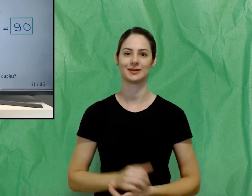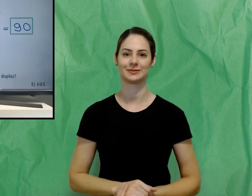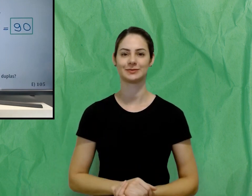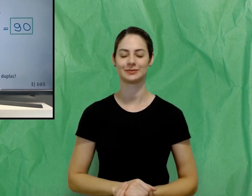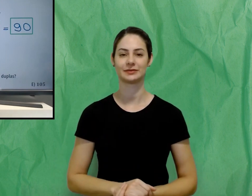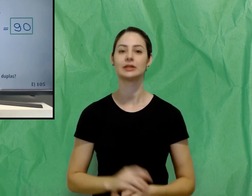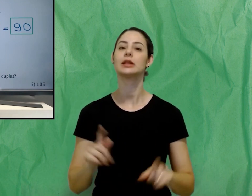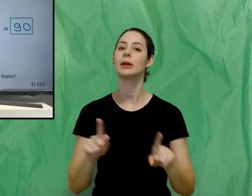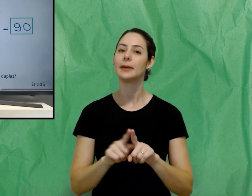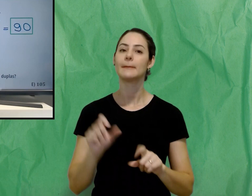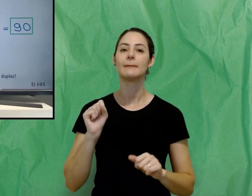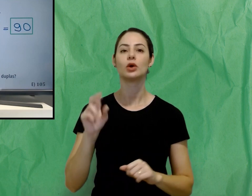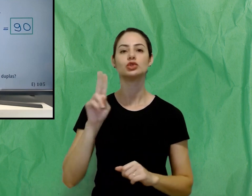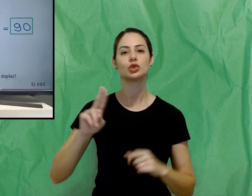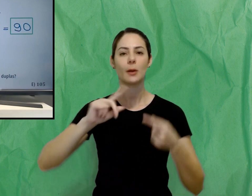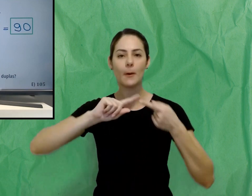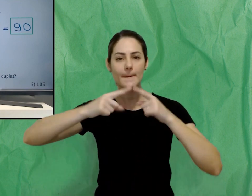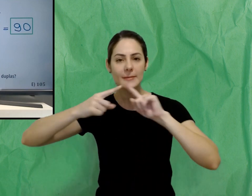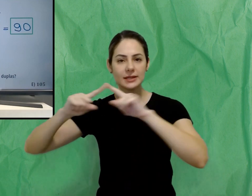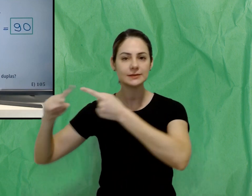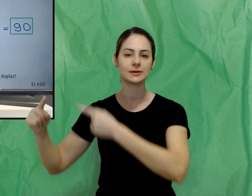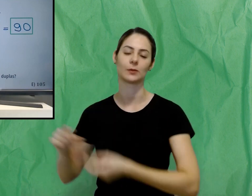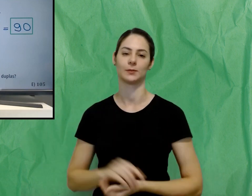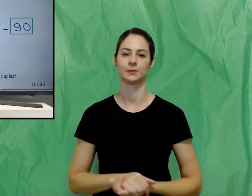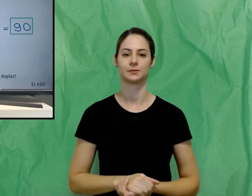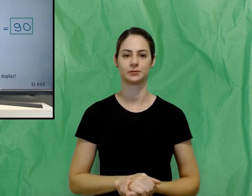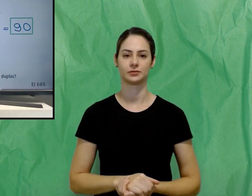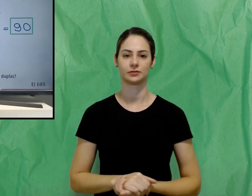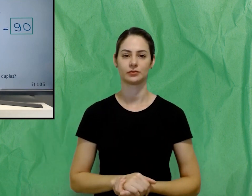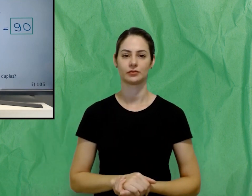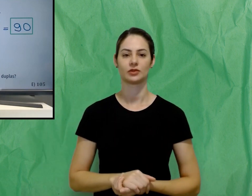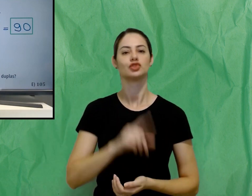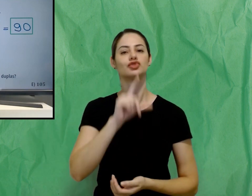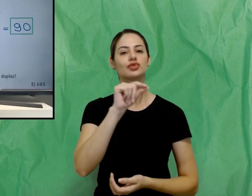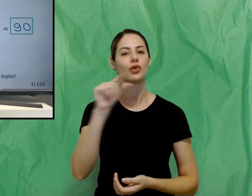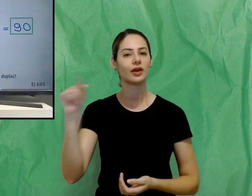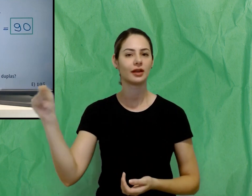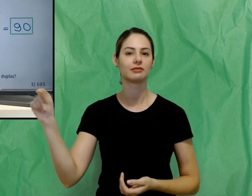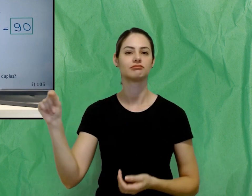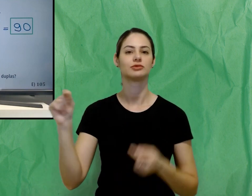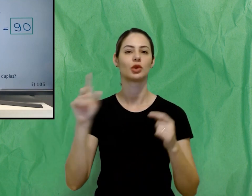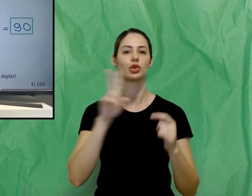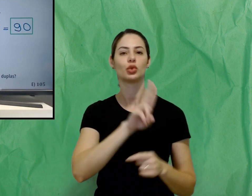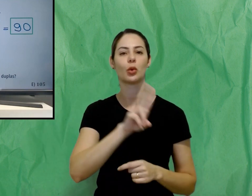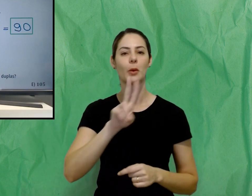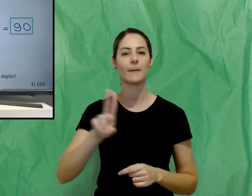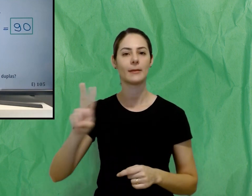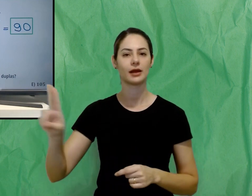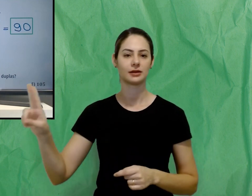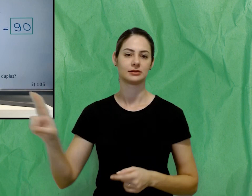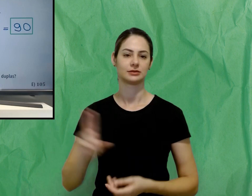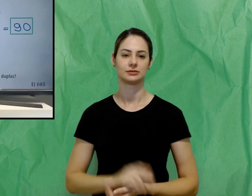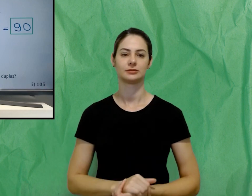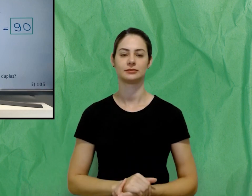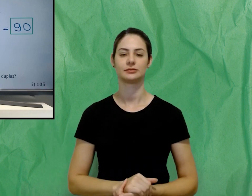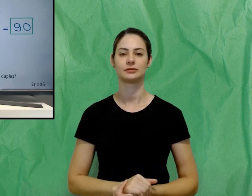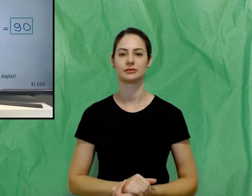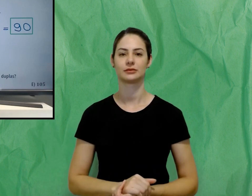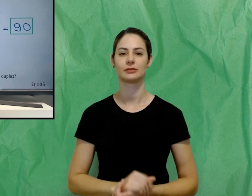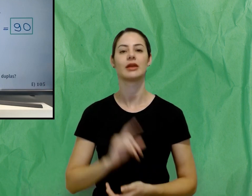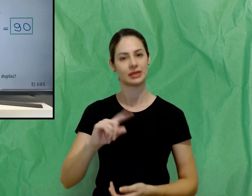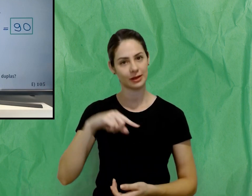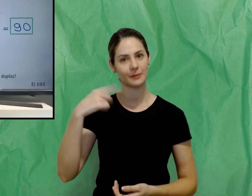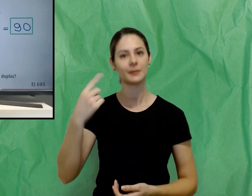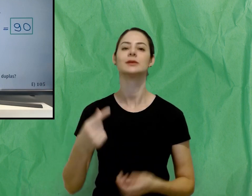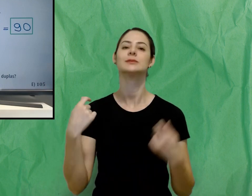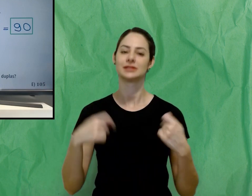também usar as combinações, escolhendo as posições das duplas, mas depois a gente também tem que realizar